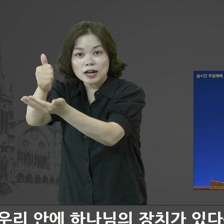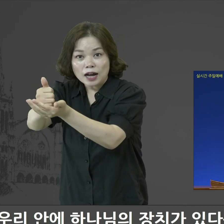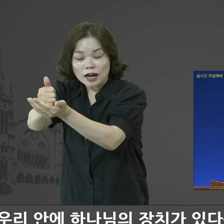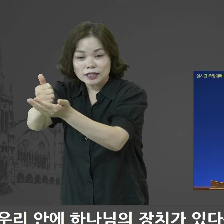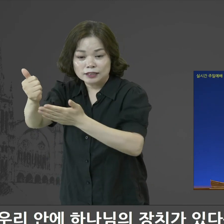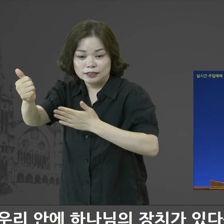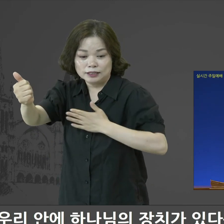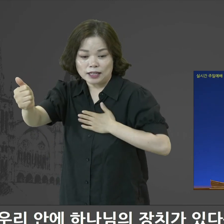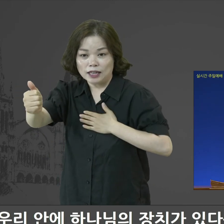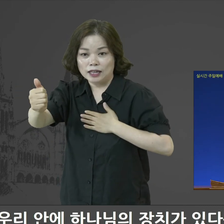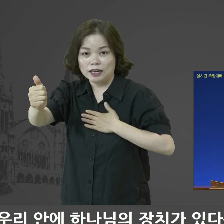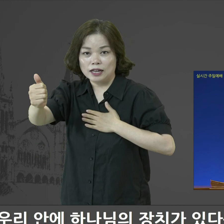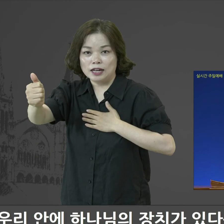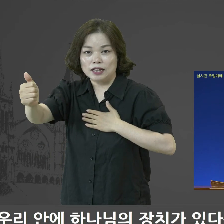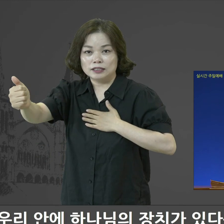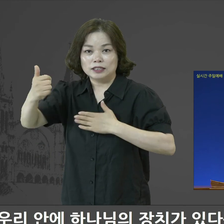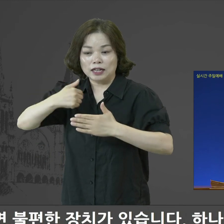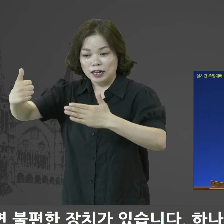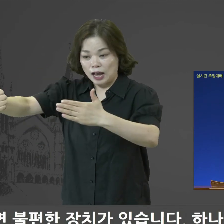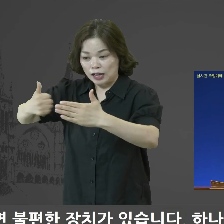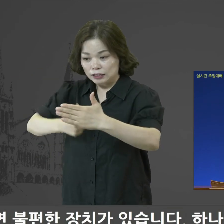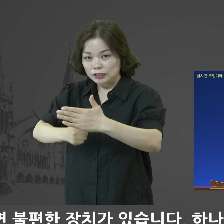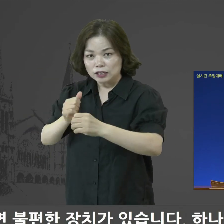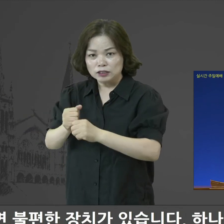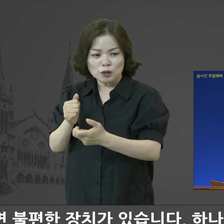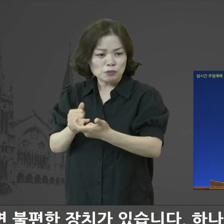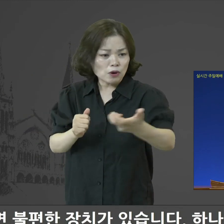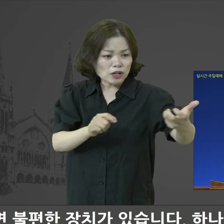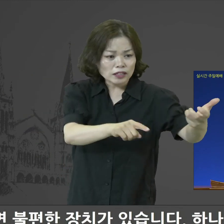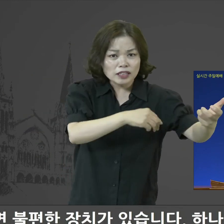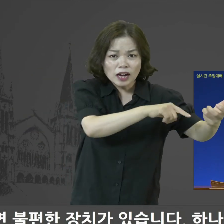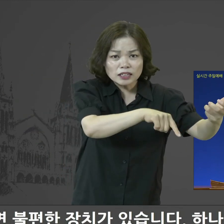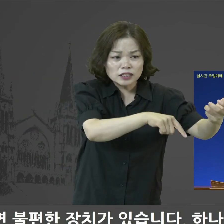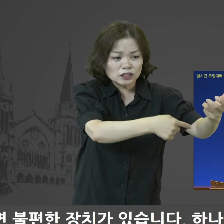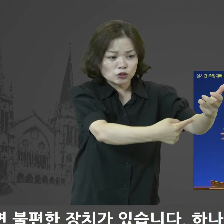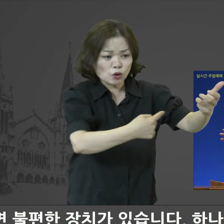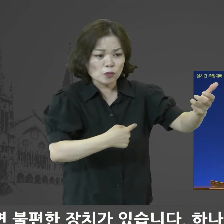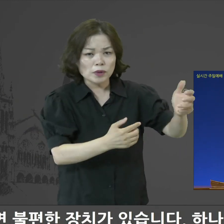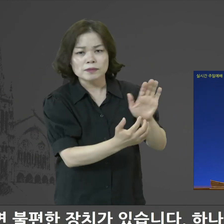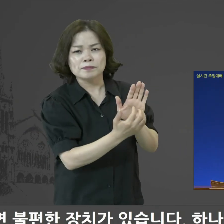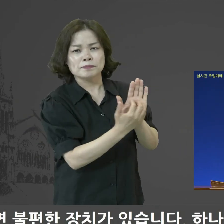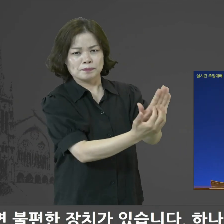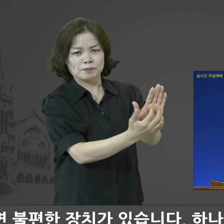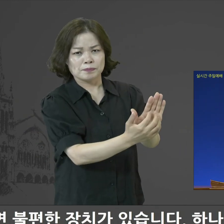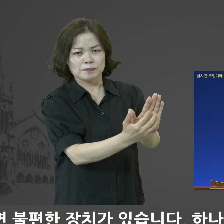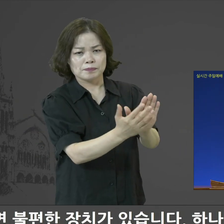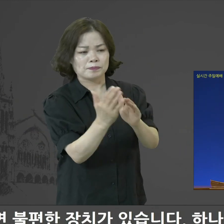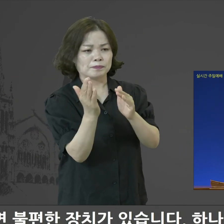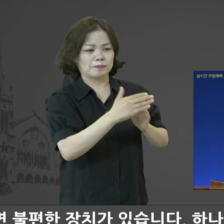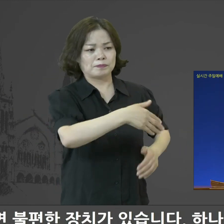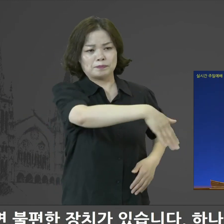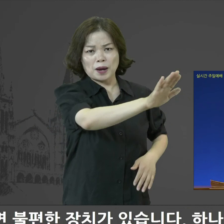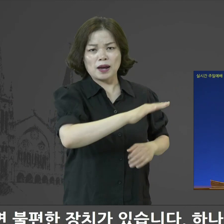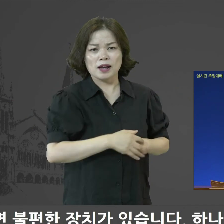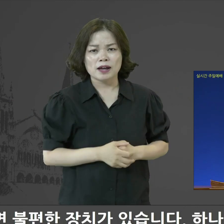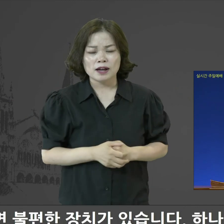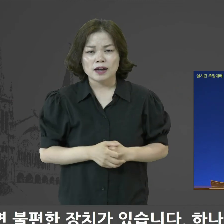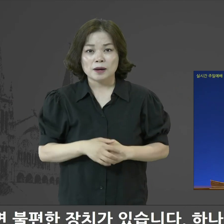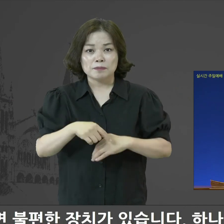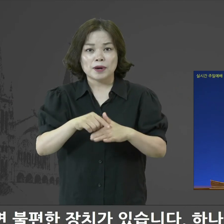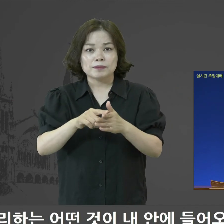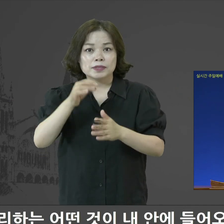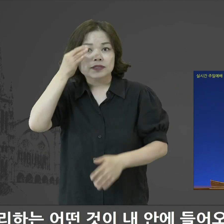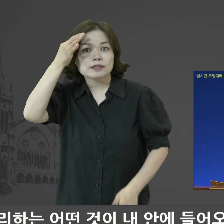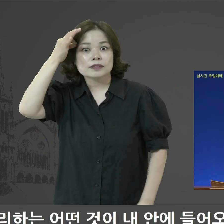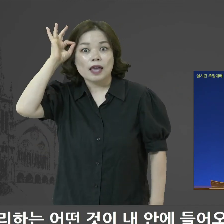하나님께 내가 있기 위하여 하나님을 멀리하는 어떤 것이 내 안에 들어오면 그것을 거부하는 마음이 생겨야 됩니다. 그 정도로 마음이 깨어 있어야